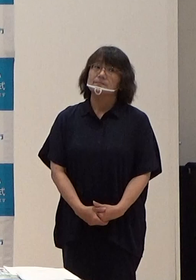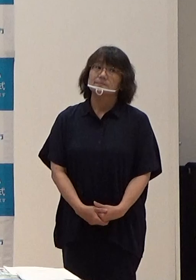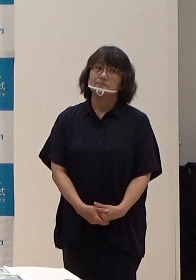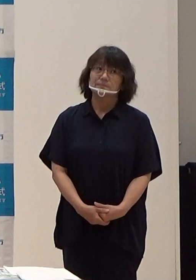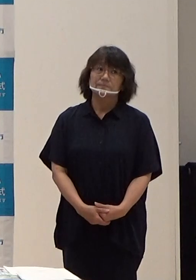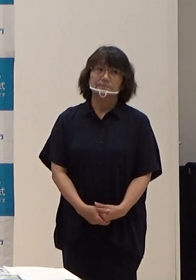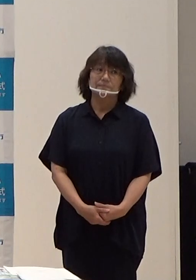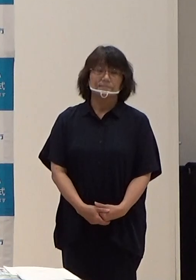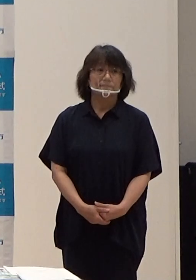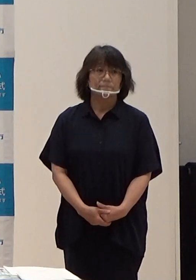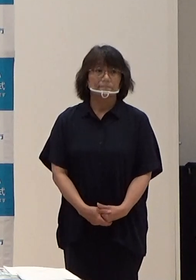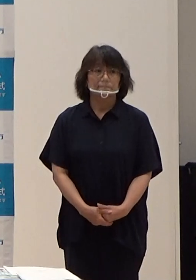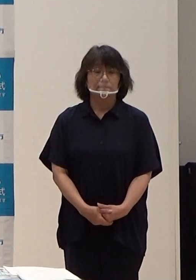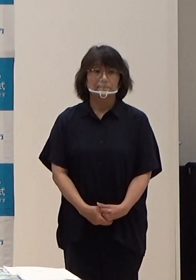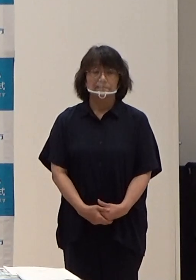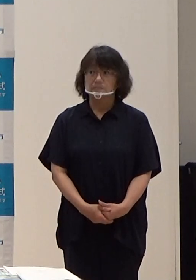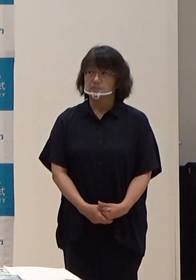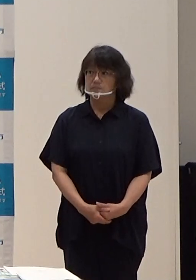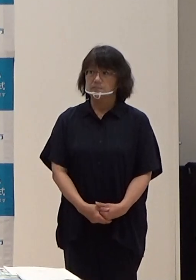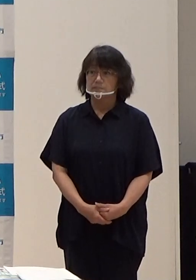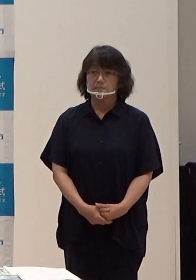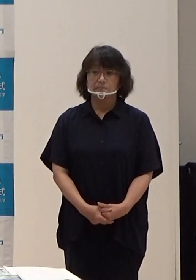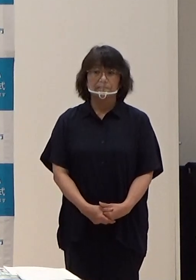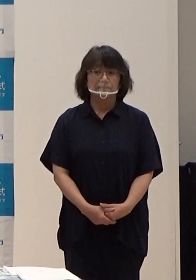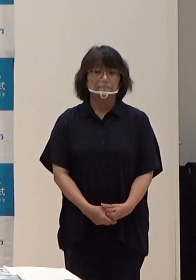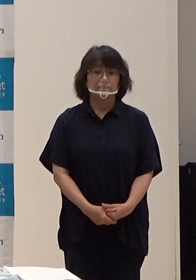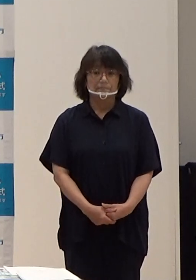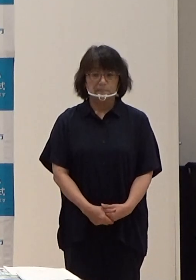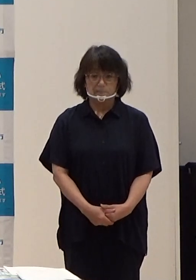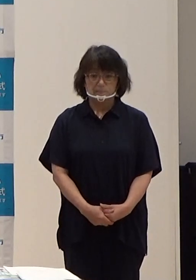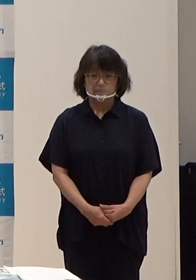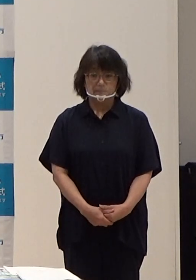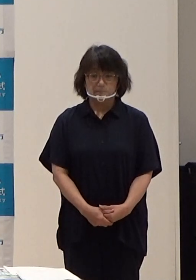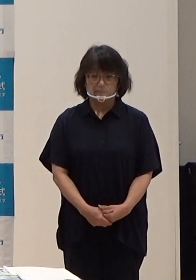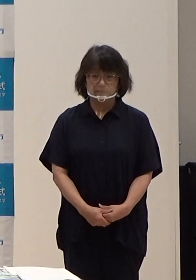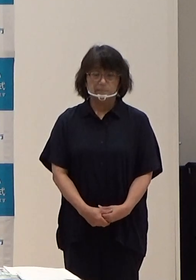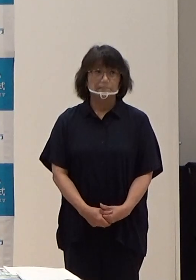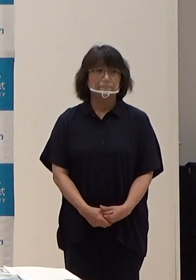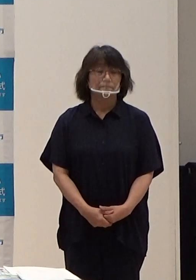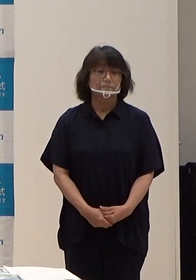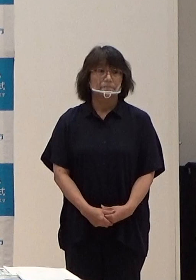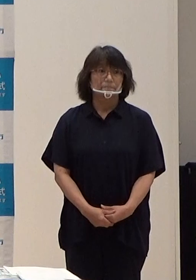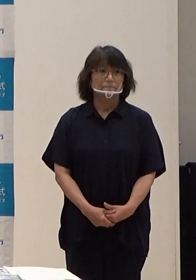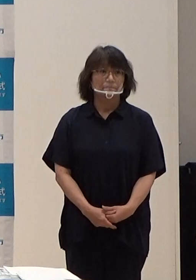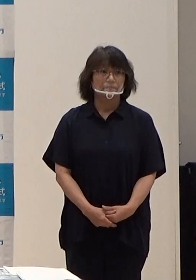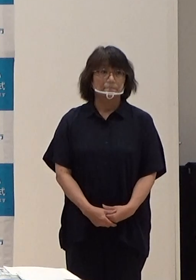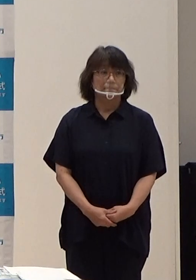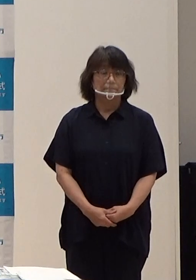はい、お持ちいたします。